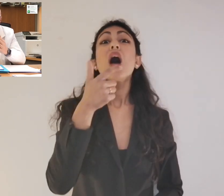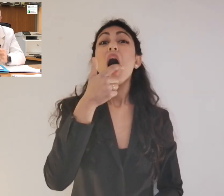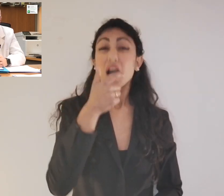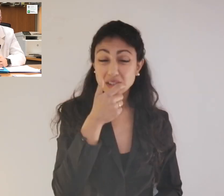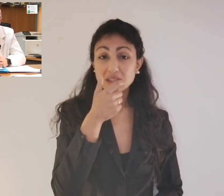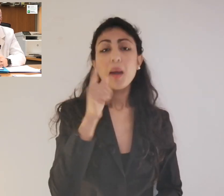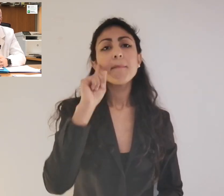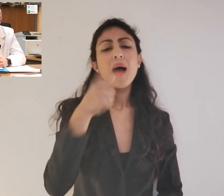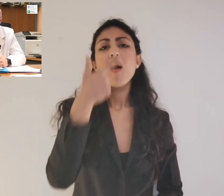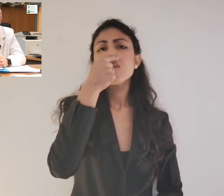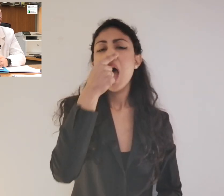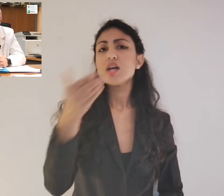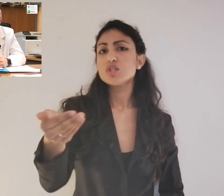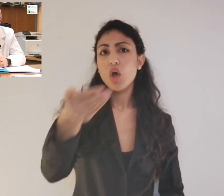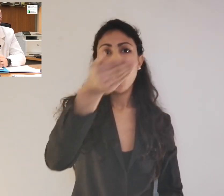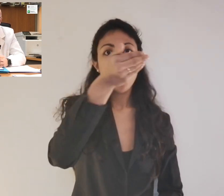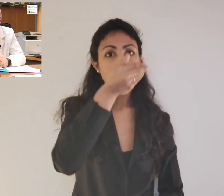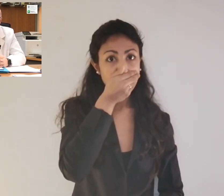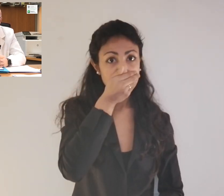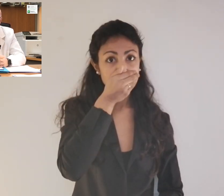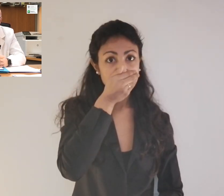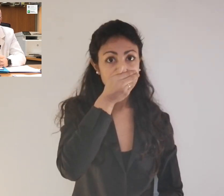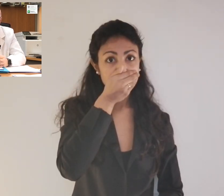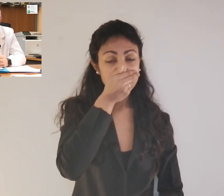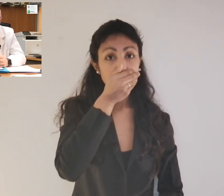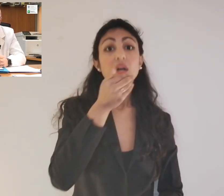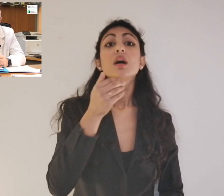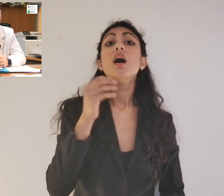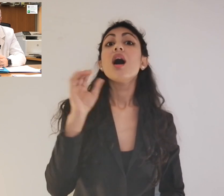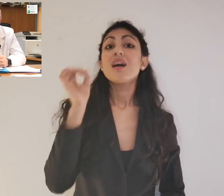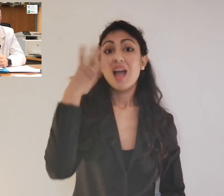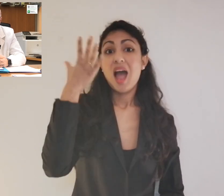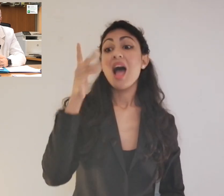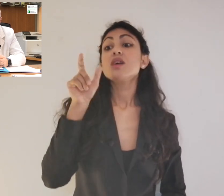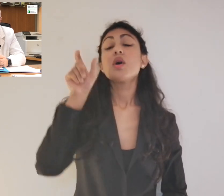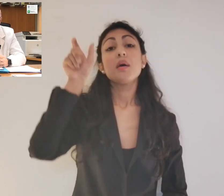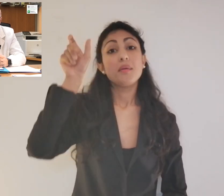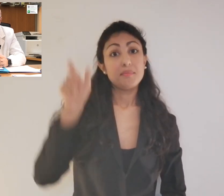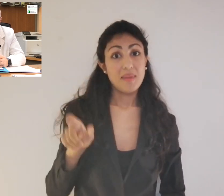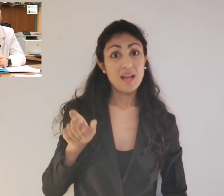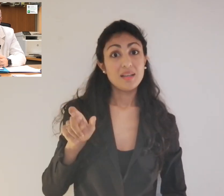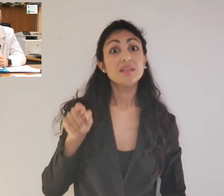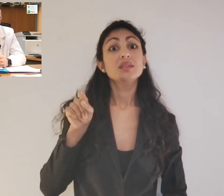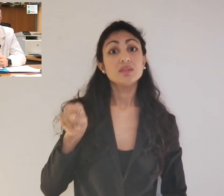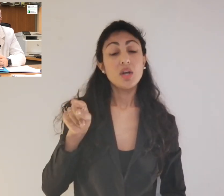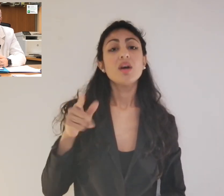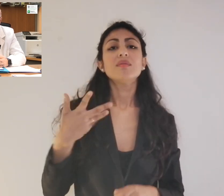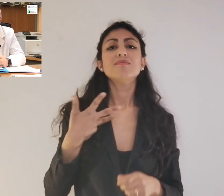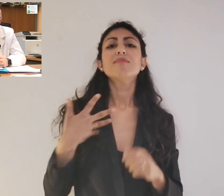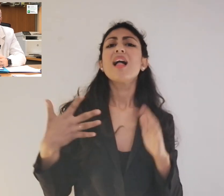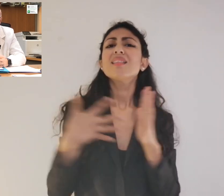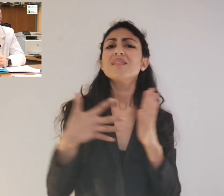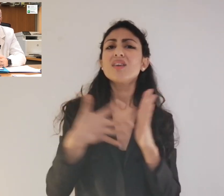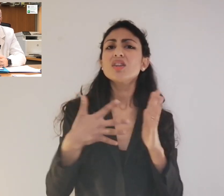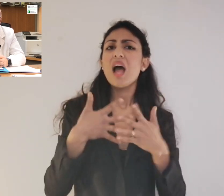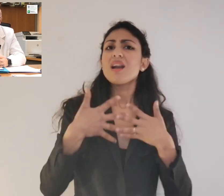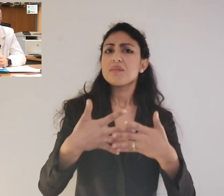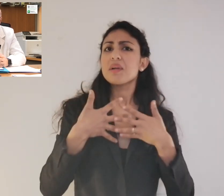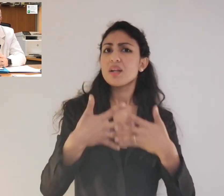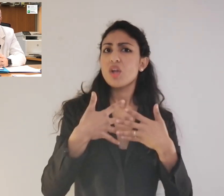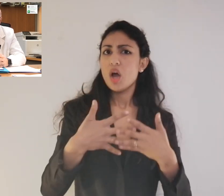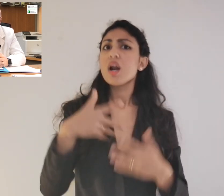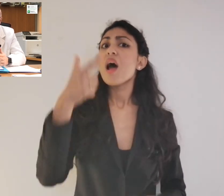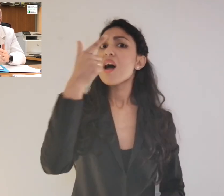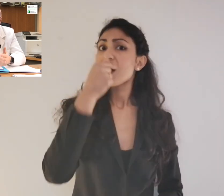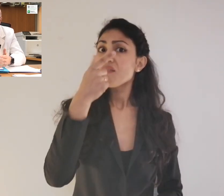mettere un fazzoletto davanti al naso alla bocca quando si sternutisce, ed è il motivo per il quale bisogna tenere